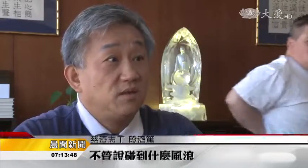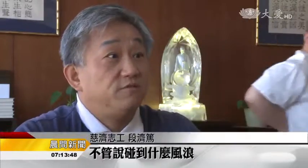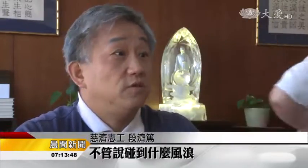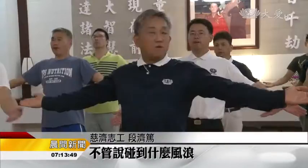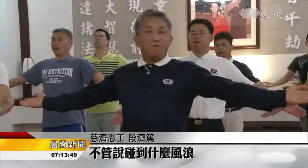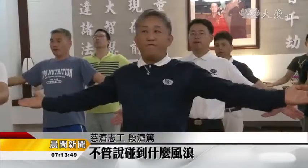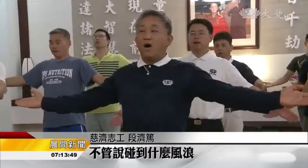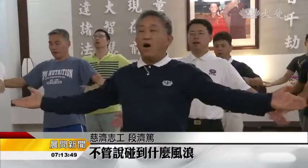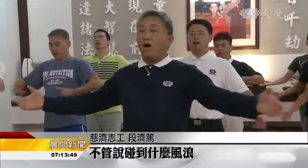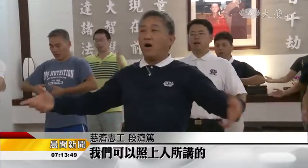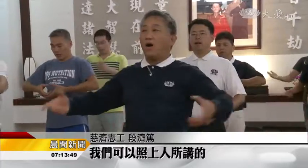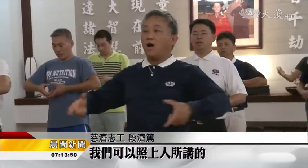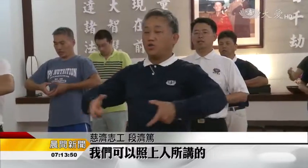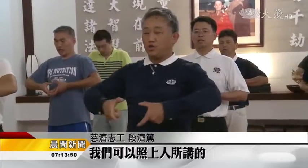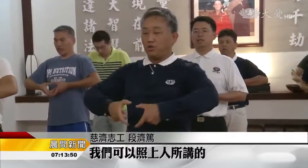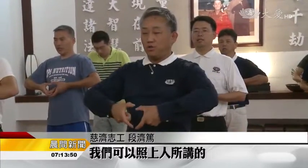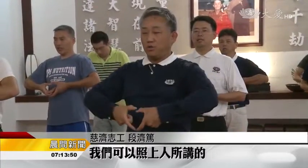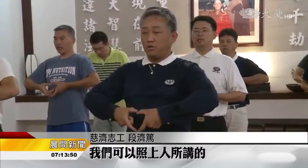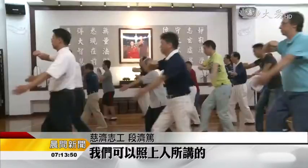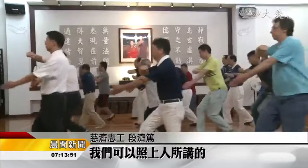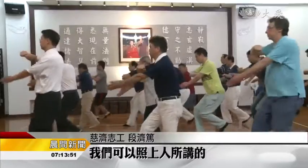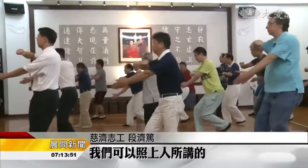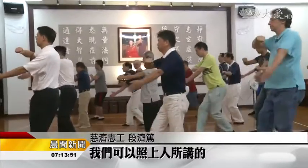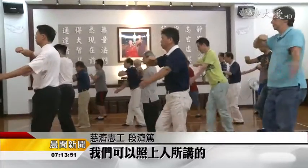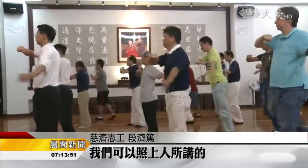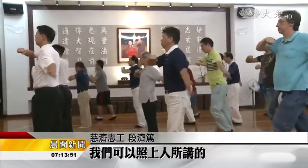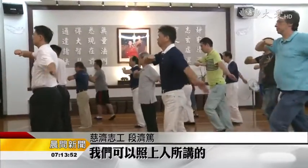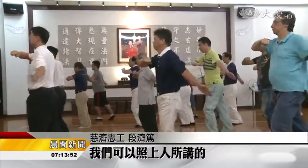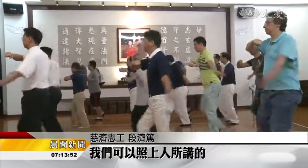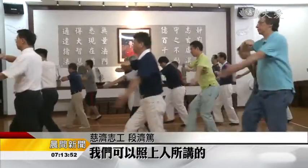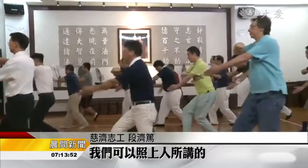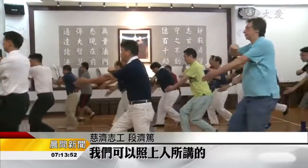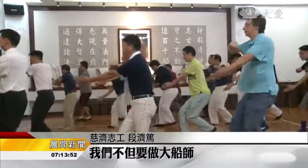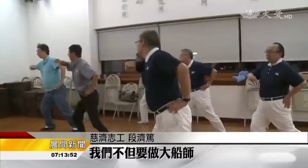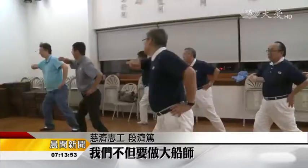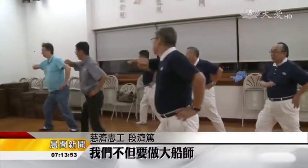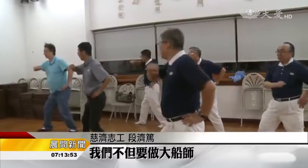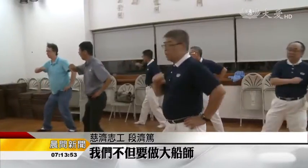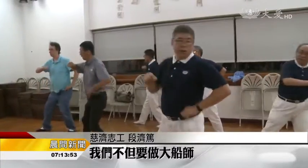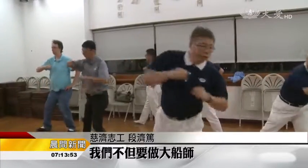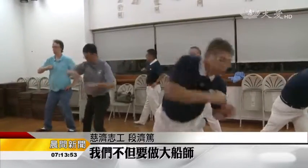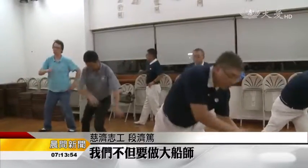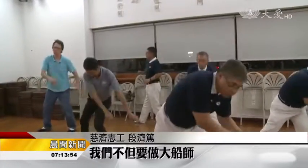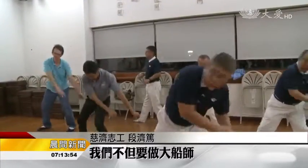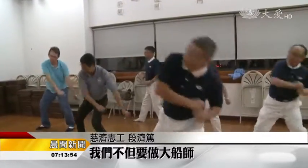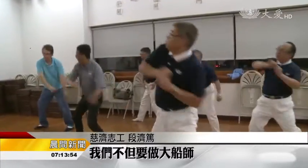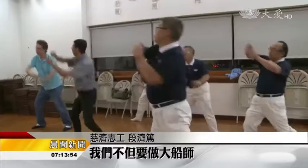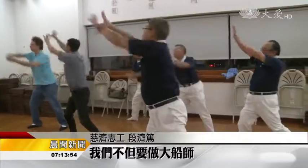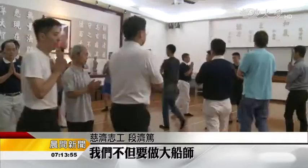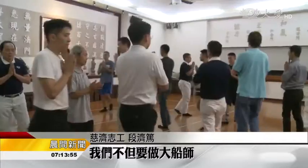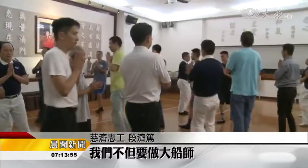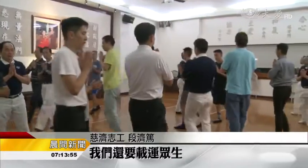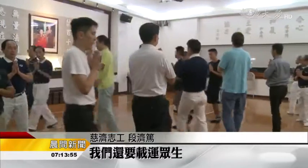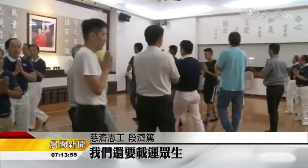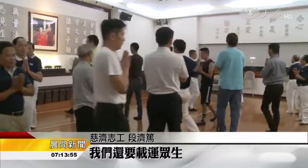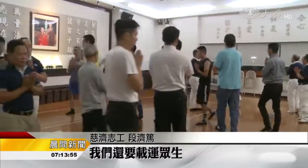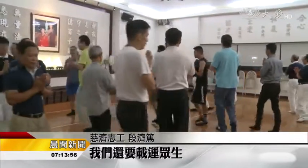样的风浪我们一条心我们可以照上人所讲的我们不但是要做大传师我们还要应在众生